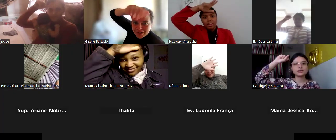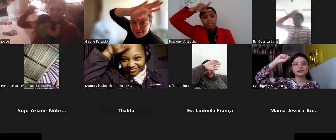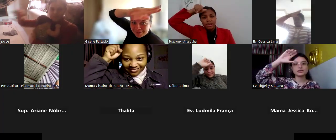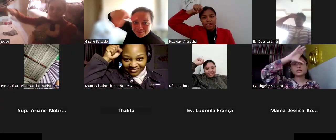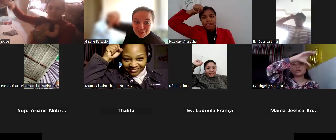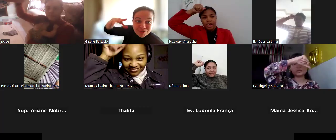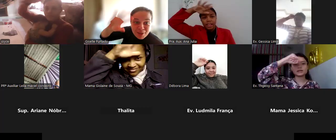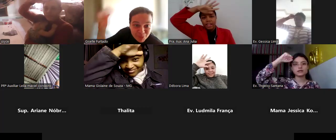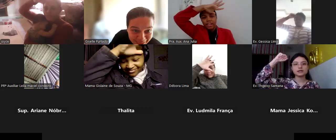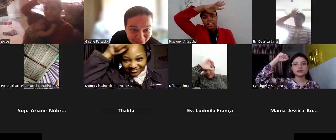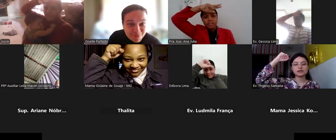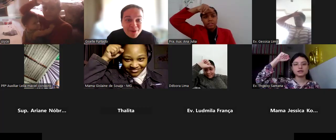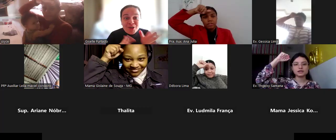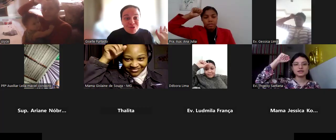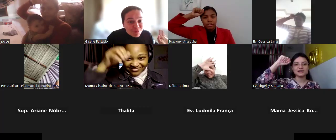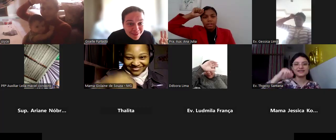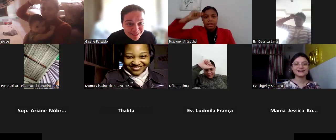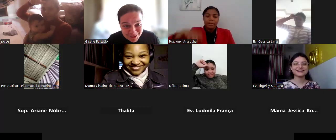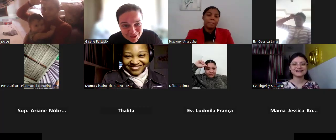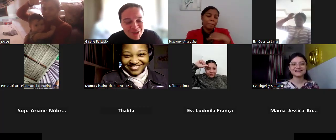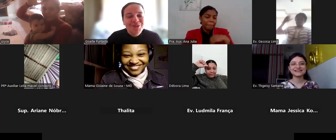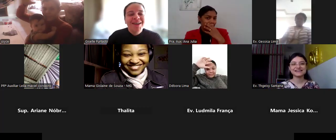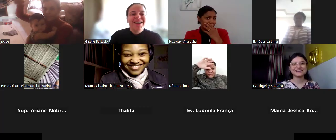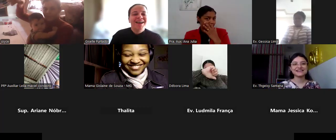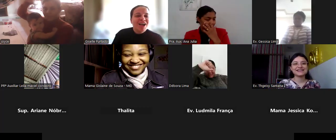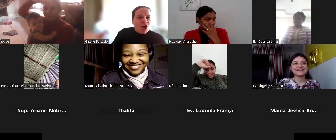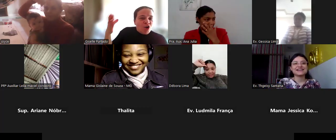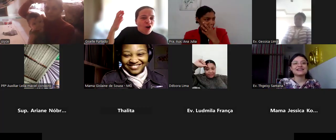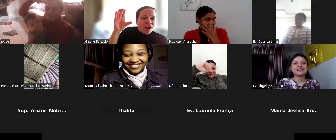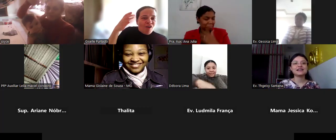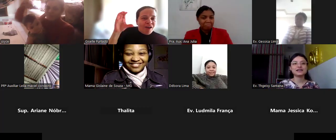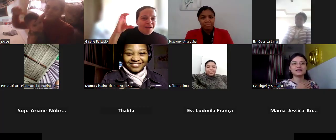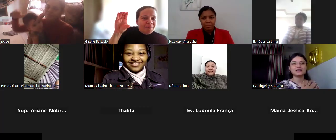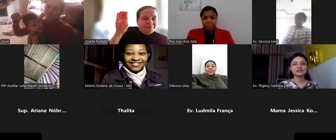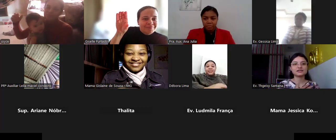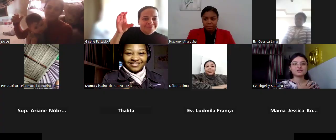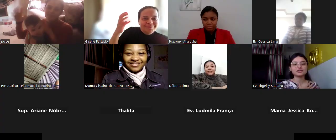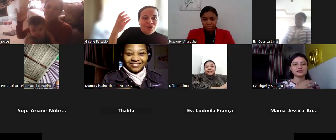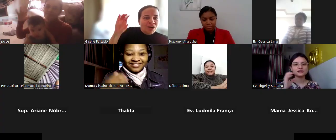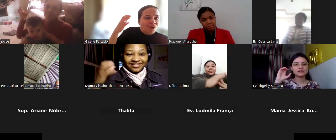Guaraná. Não sei por quê, não me pergunte, mas esse é o sinal de guaraná. Coca-Cola.